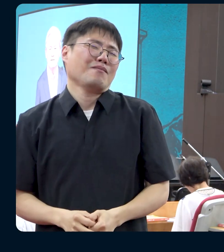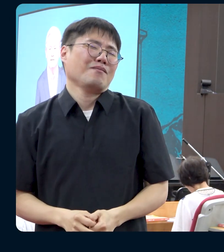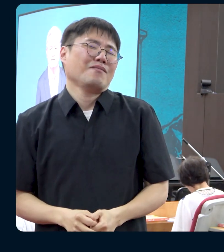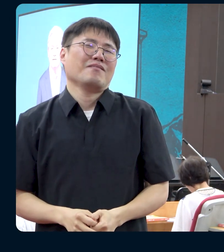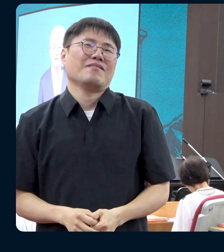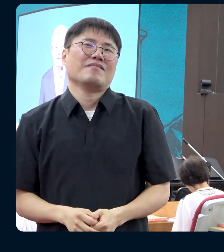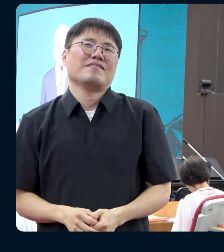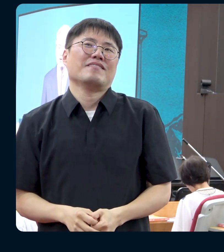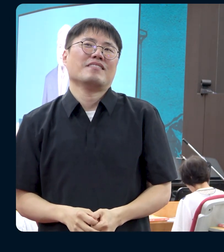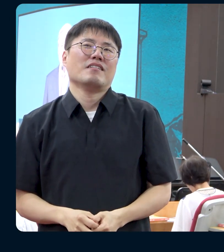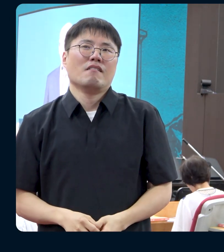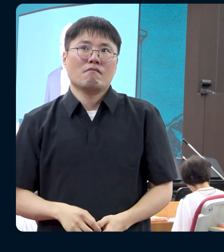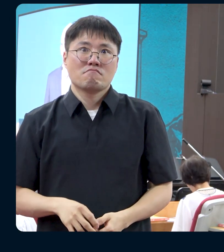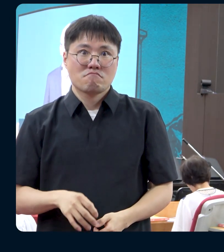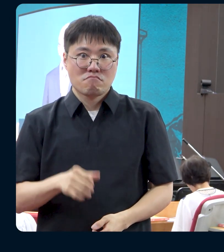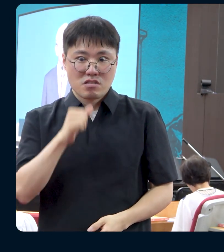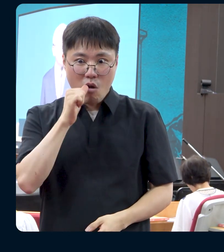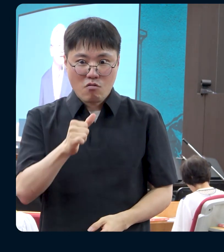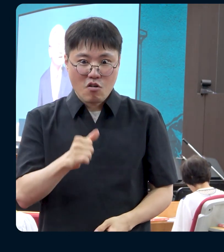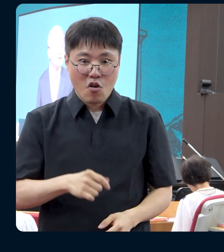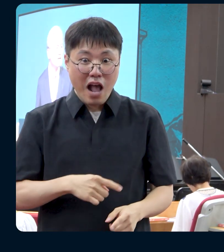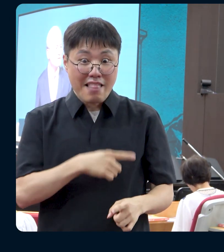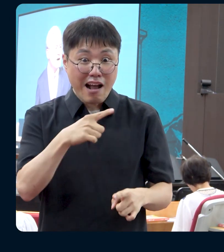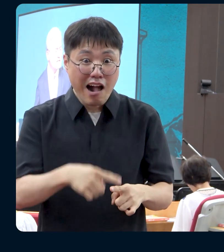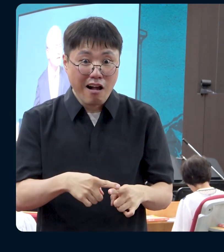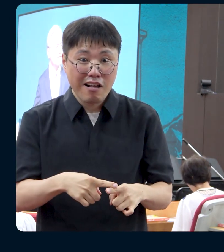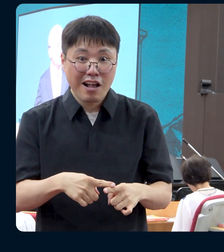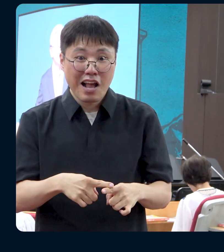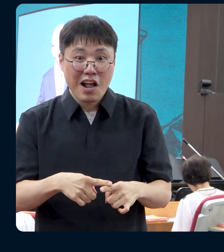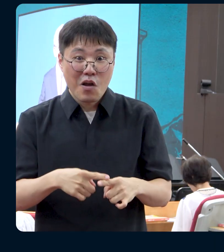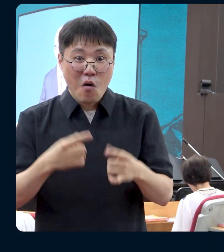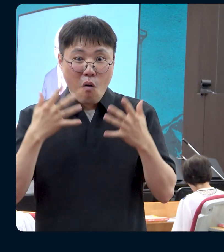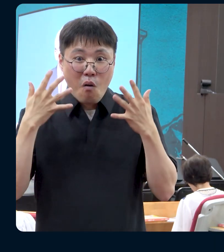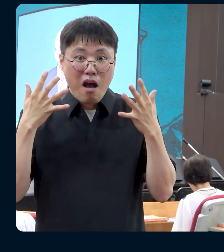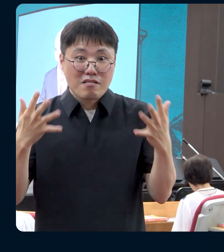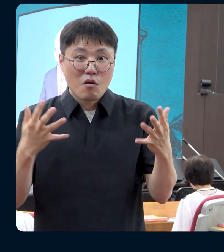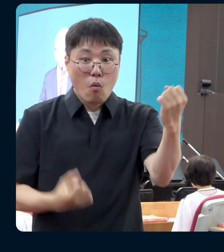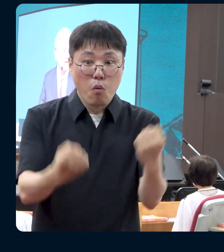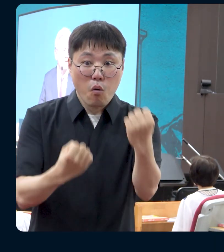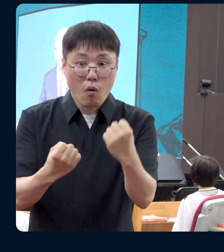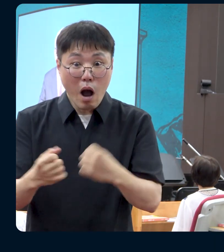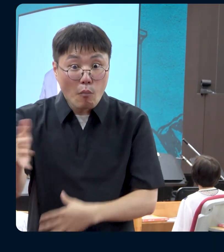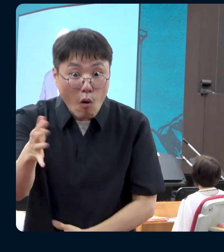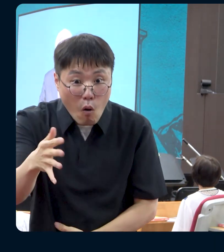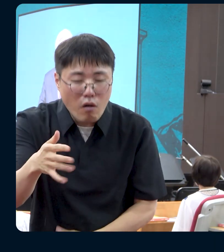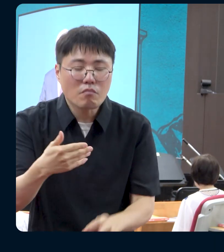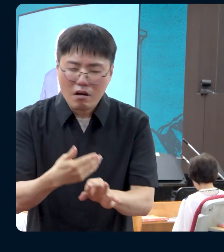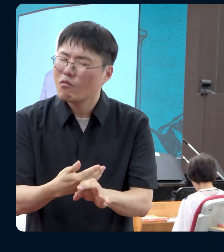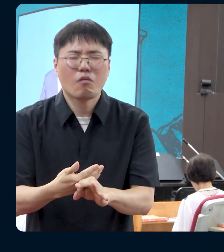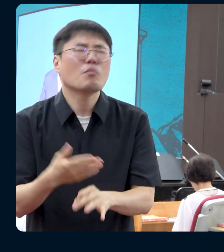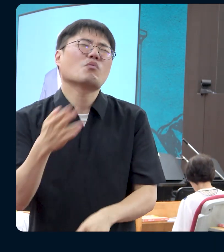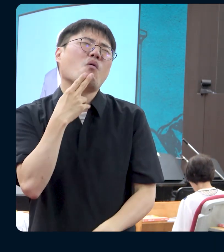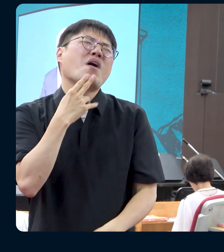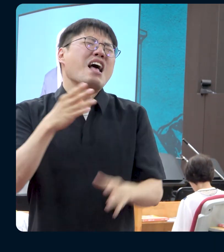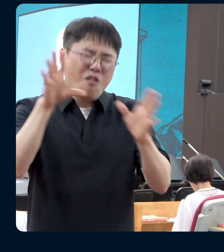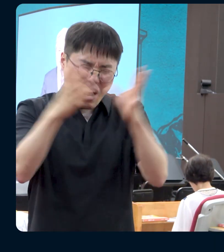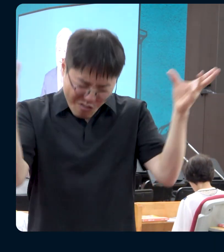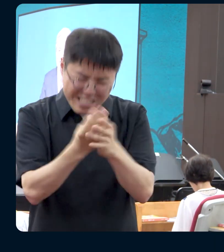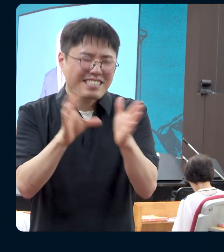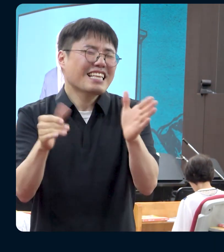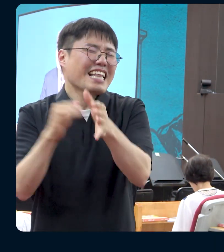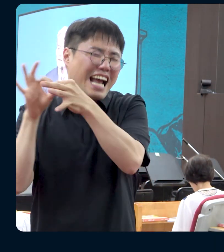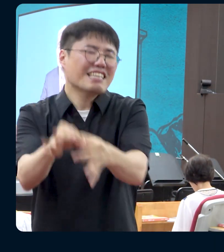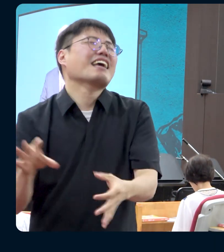끝날 때까지 올라옵니다. 절대로 중간에 확실하게 잡았더니 그 다음부터 안 올라온다, 그런 법이 없어요.